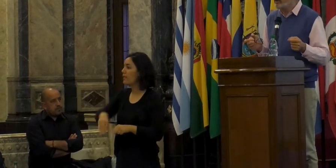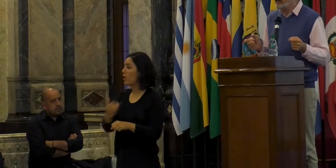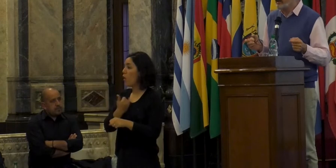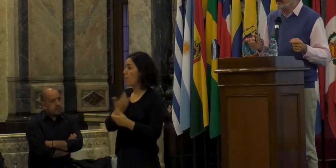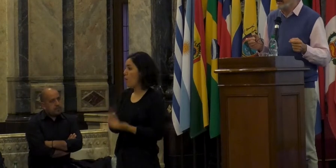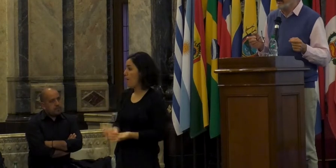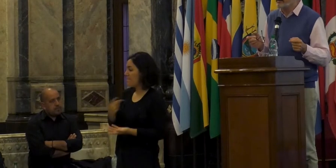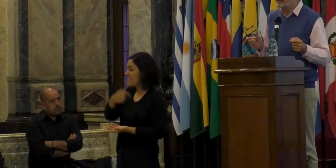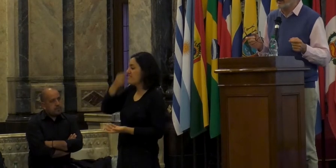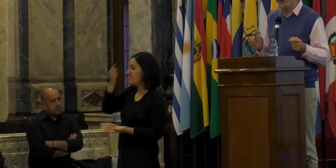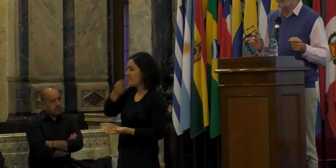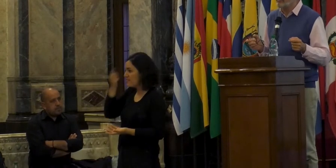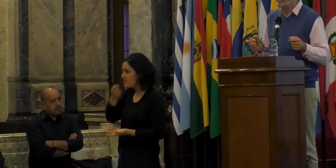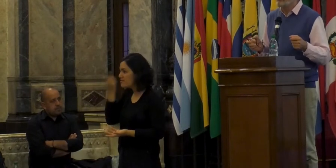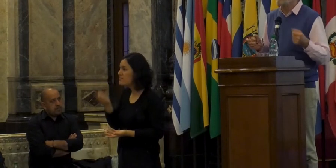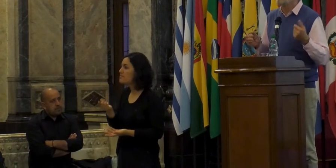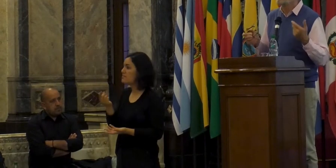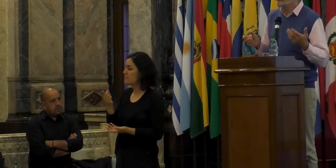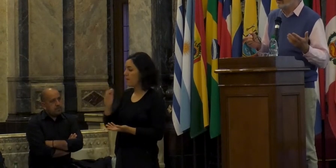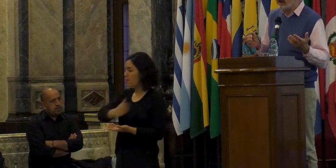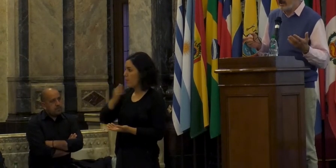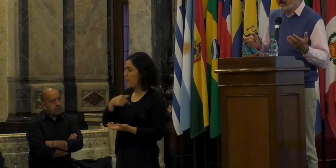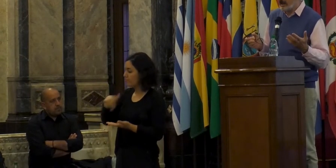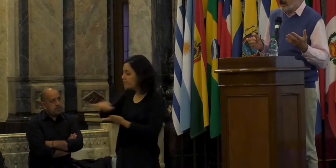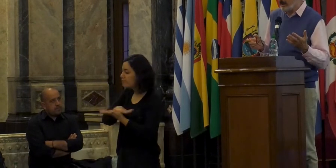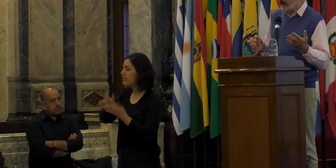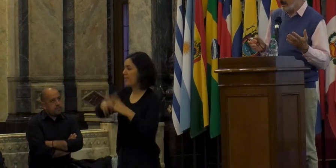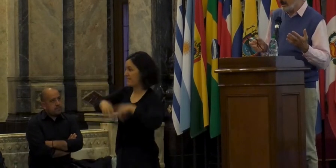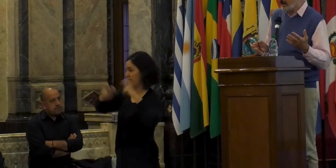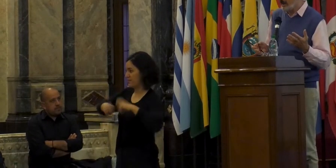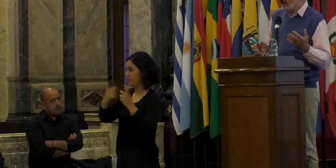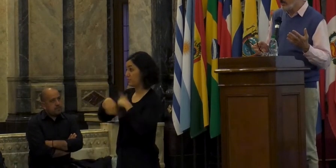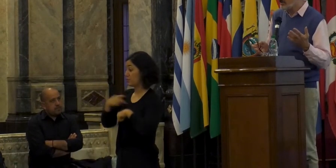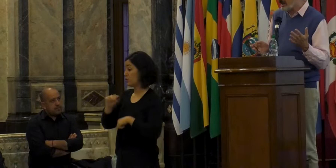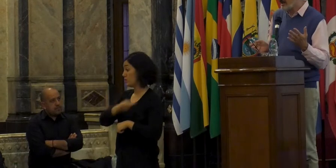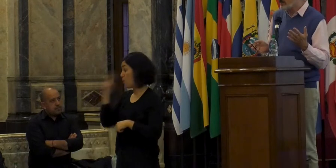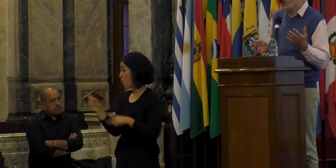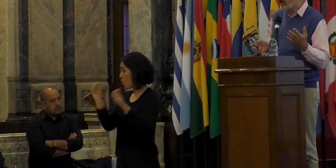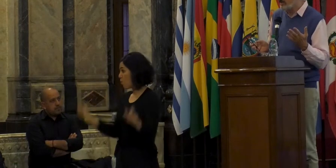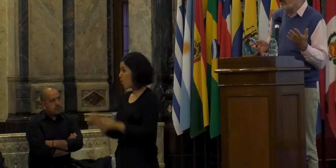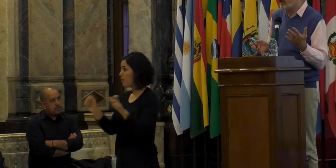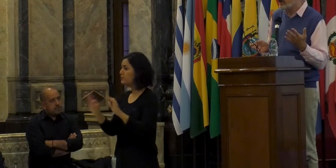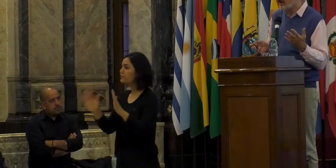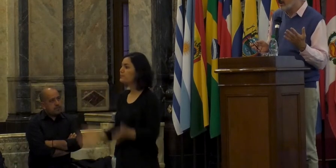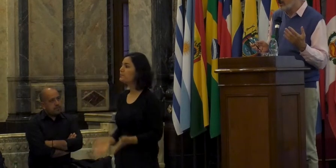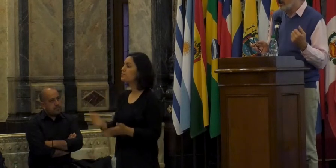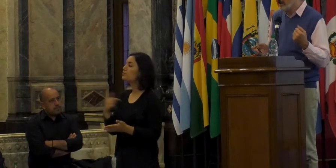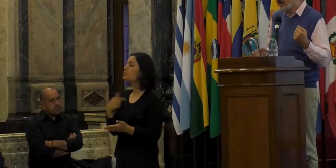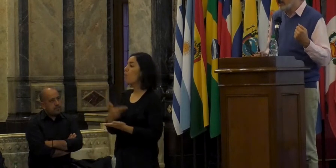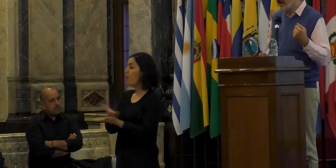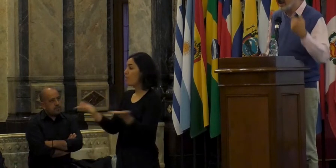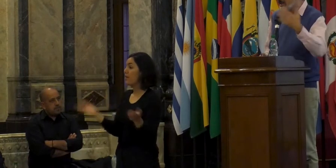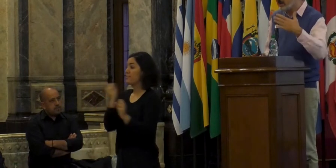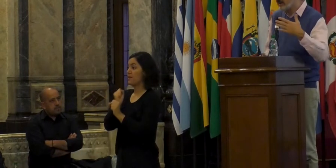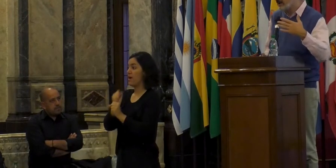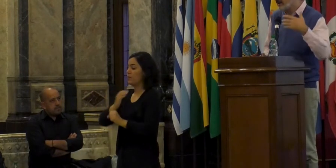propio ese espacio. Lo segundo que haré será mostrarles un poco de mi propio trabajo,